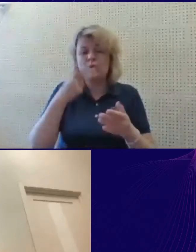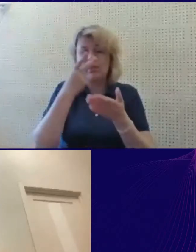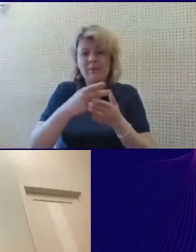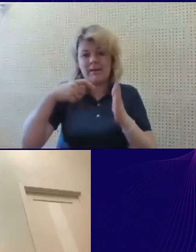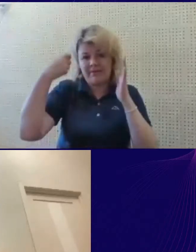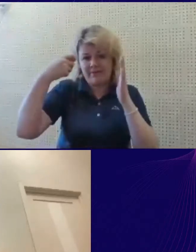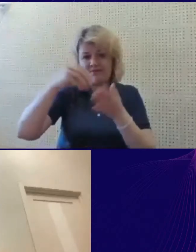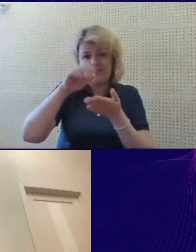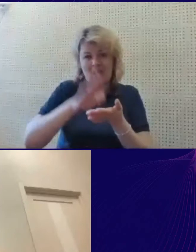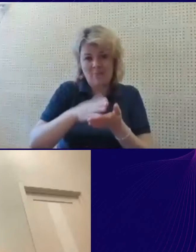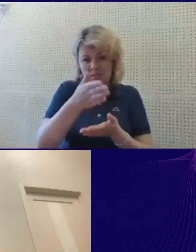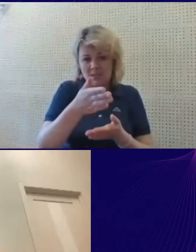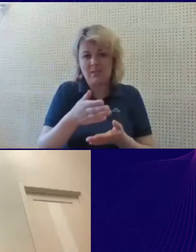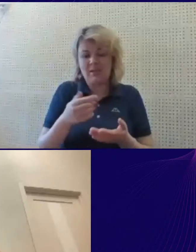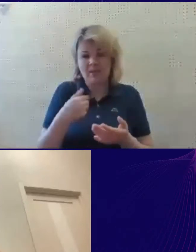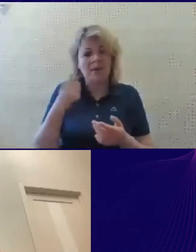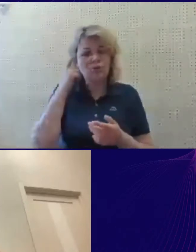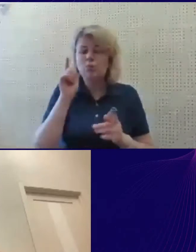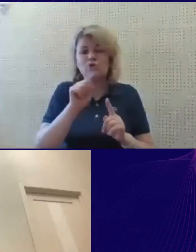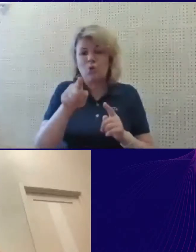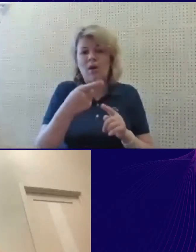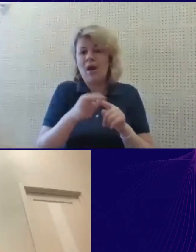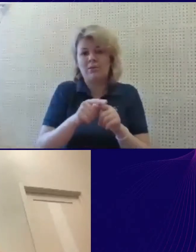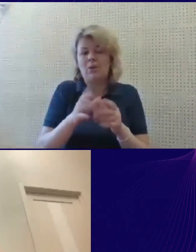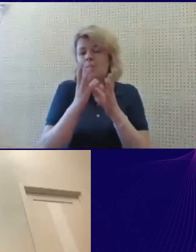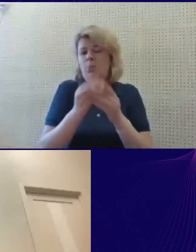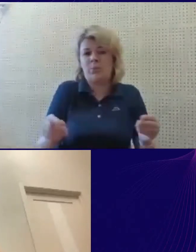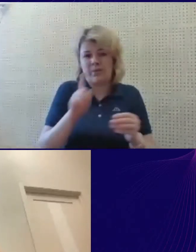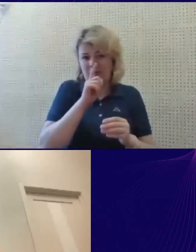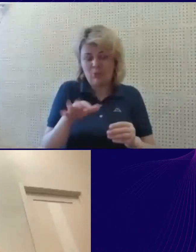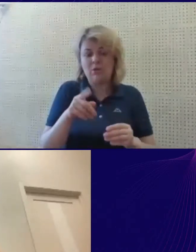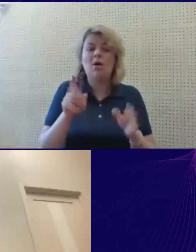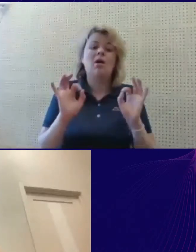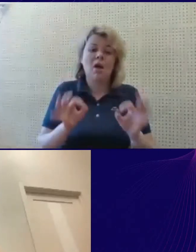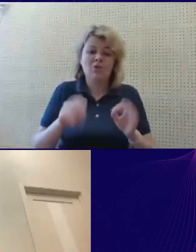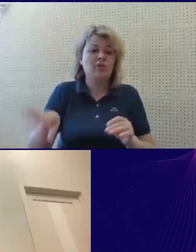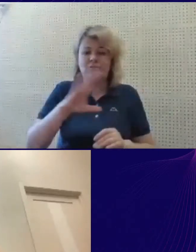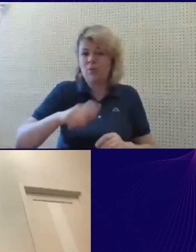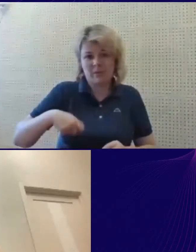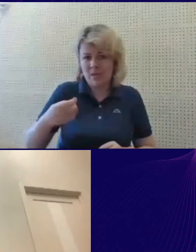это все не пройдет бесследно. Безусловно, это все не зря. И, конечно, будет